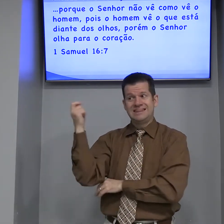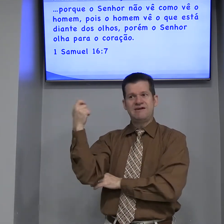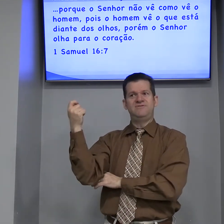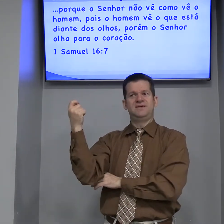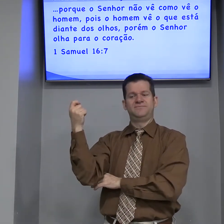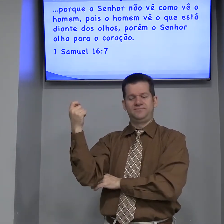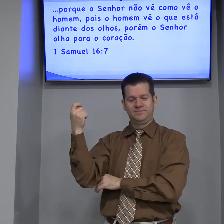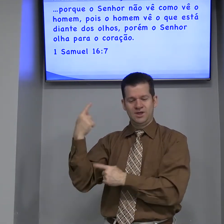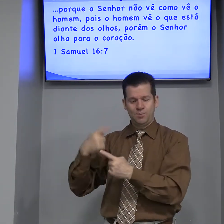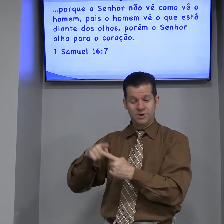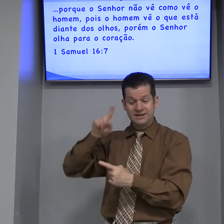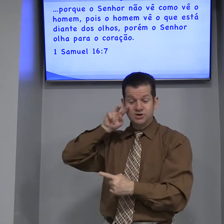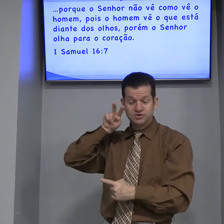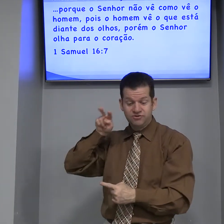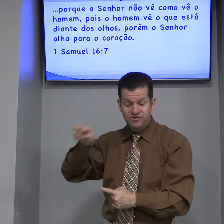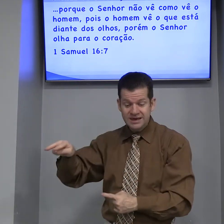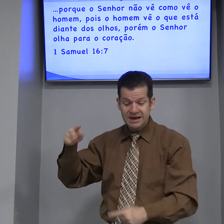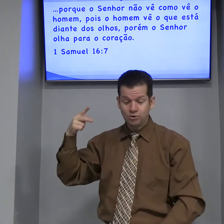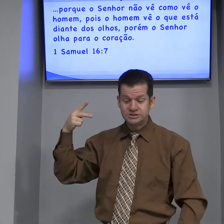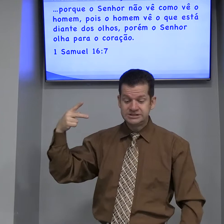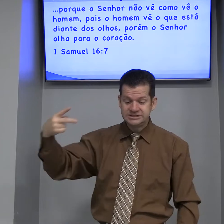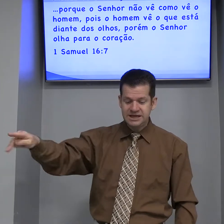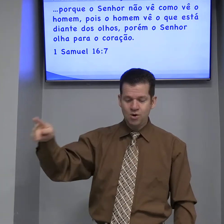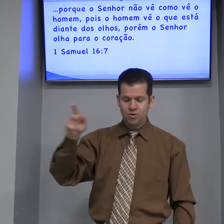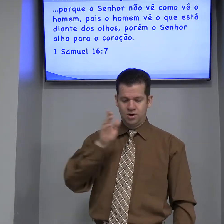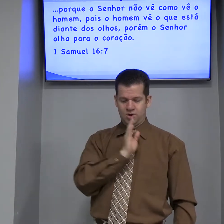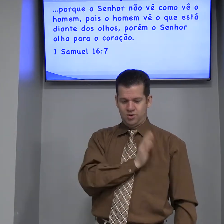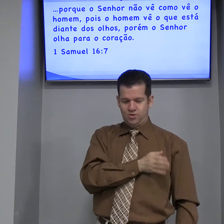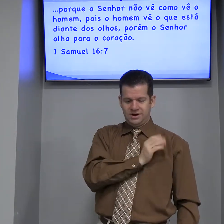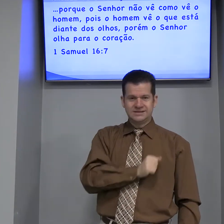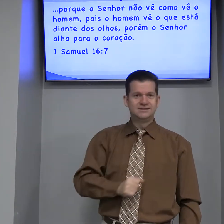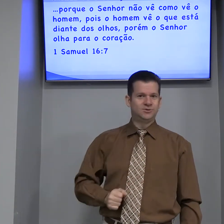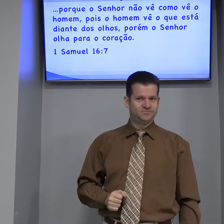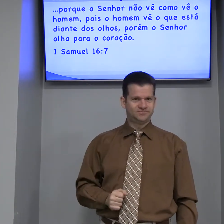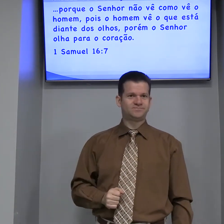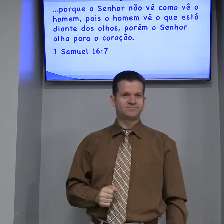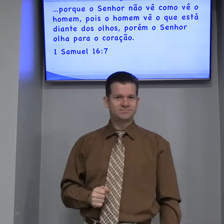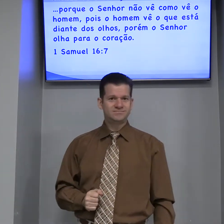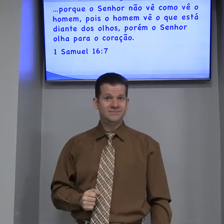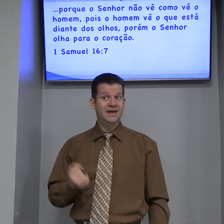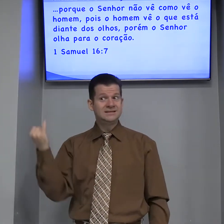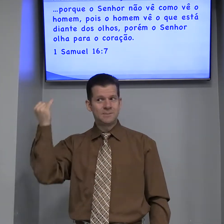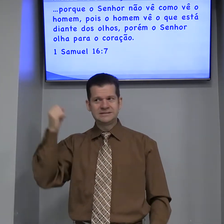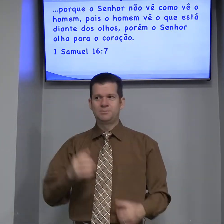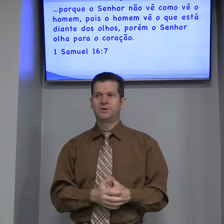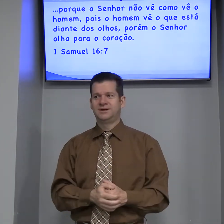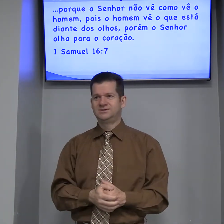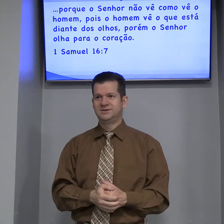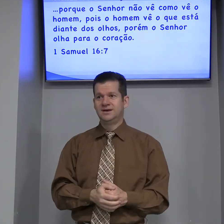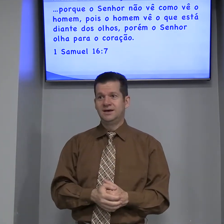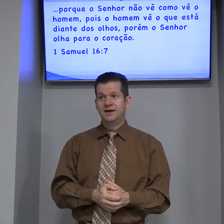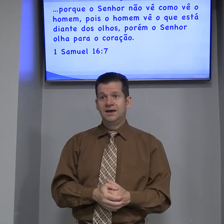Davi. Porque Deus via o seu coração. Esse é o mais importante.